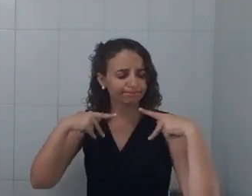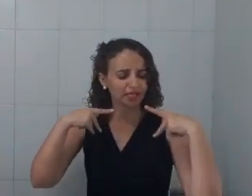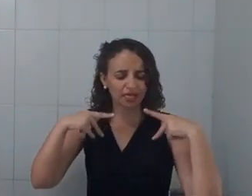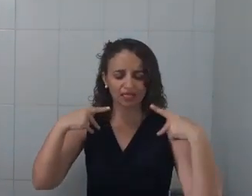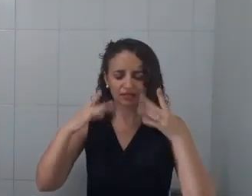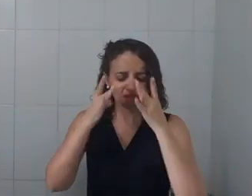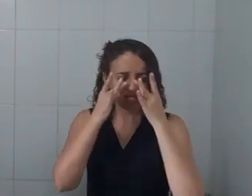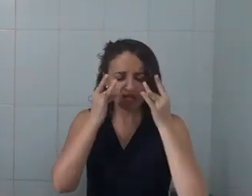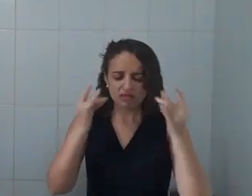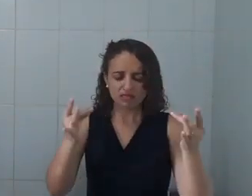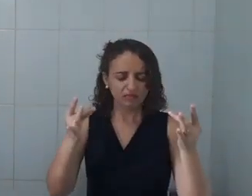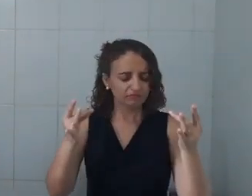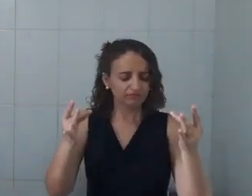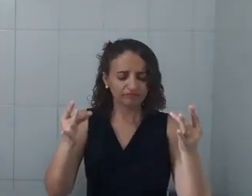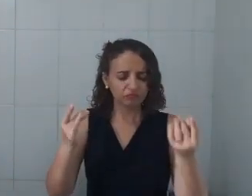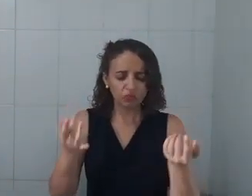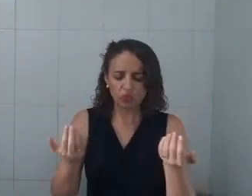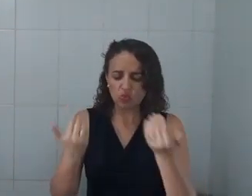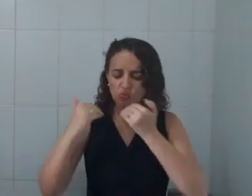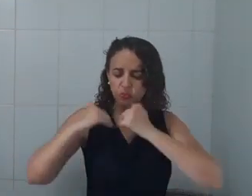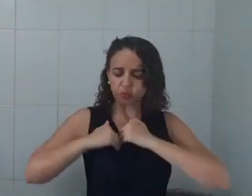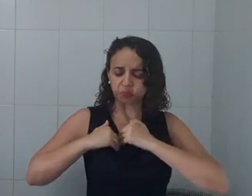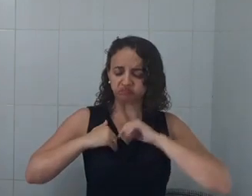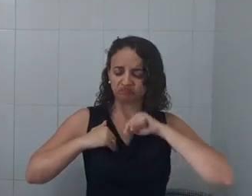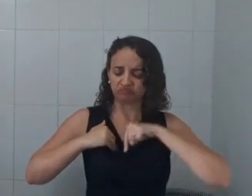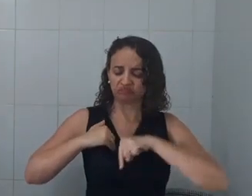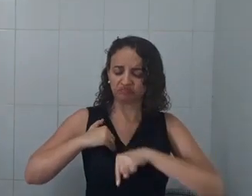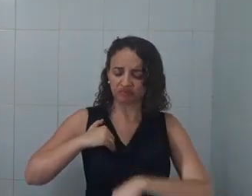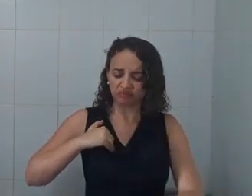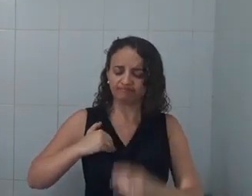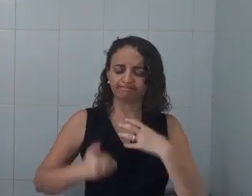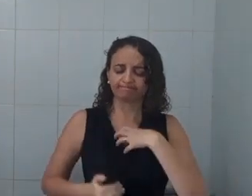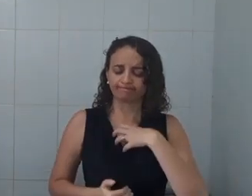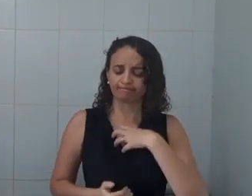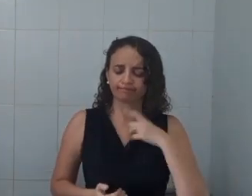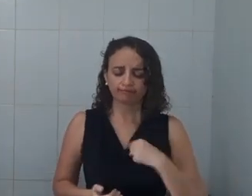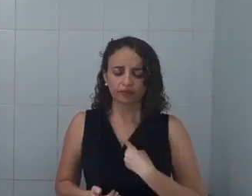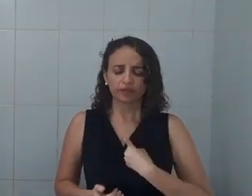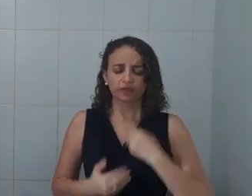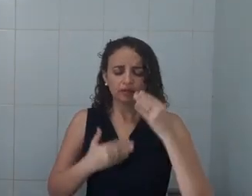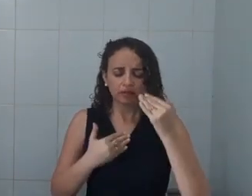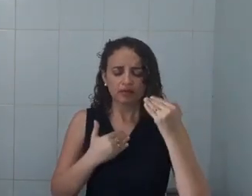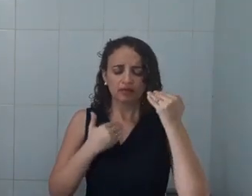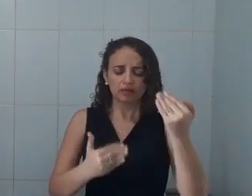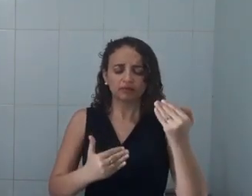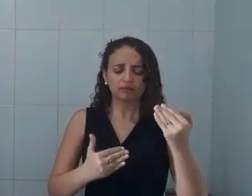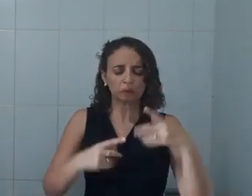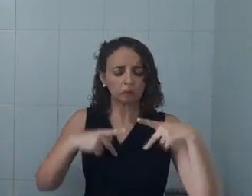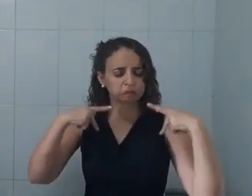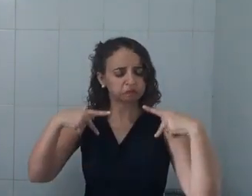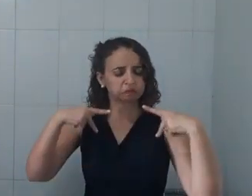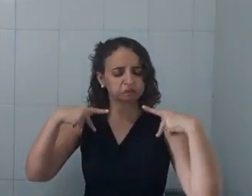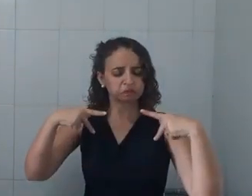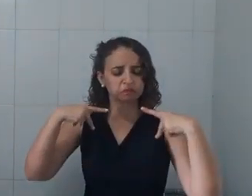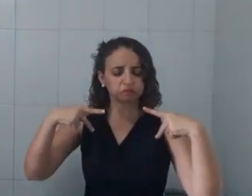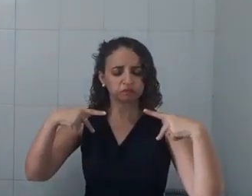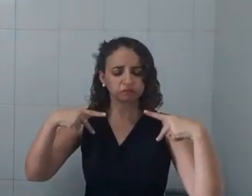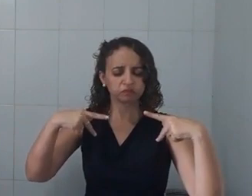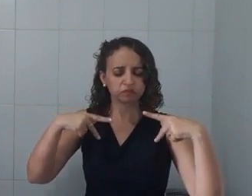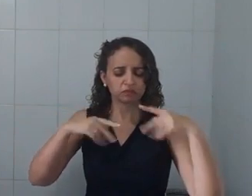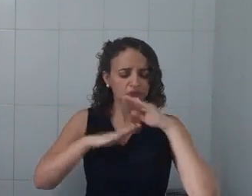Senhor, que falou profundamente em nossos corações, Senhor Deus. Nós te agradecemos pela tua palavra, Te agradecemos,